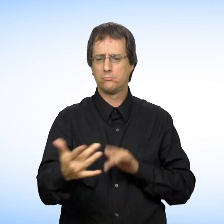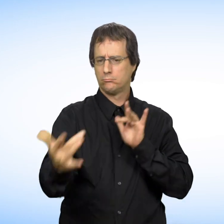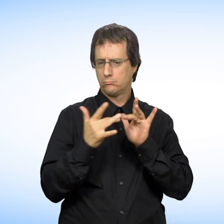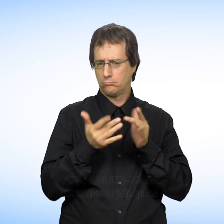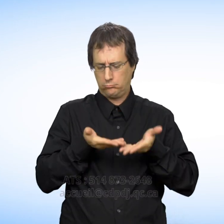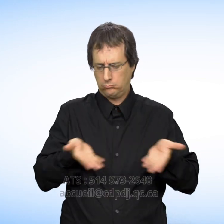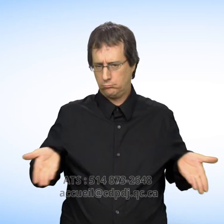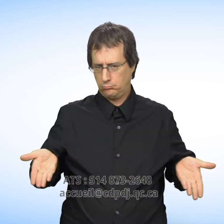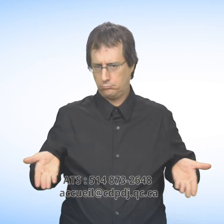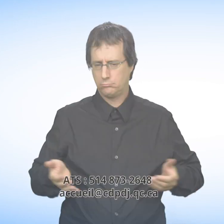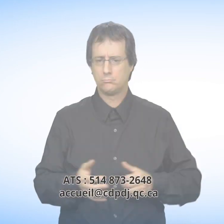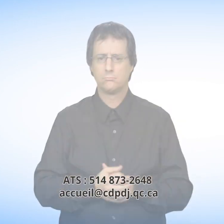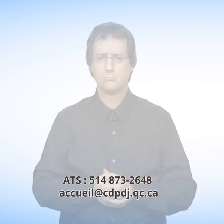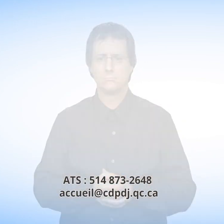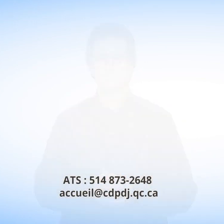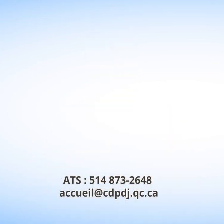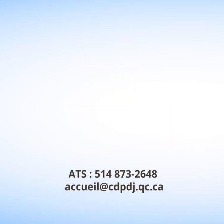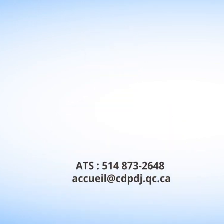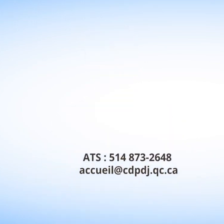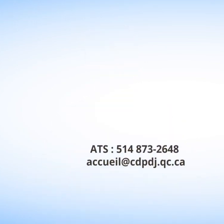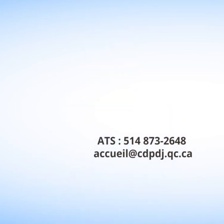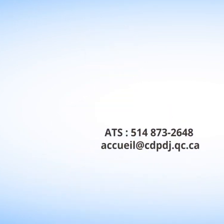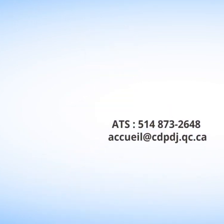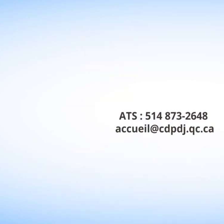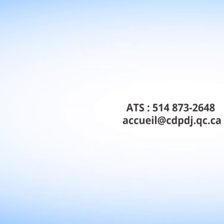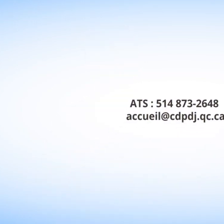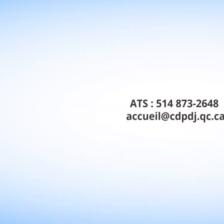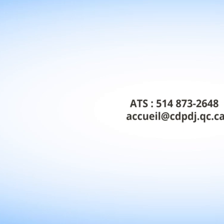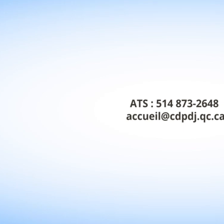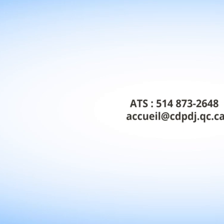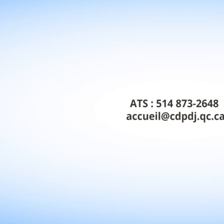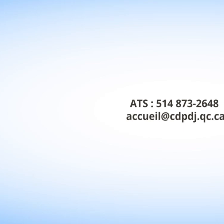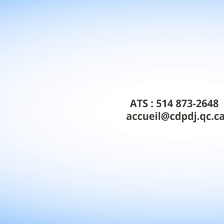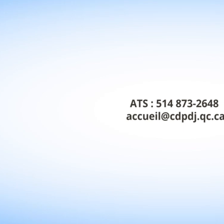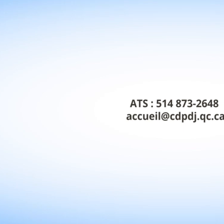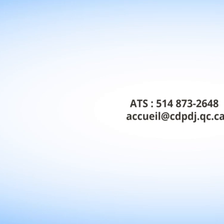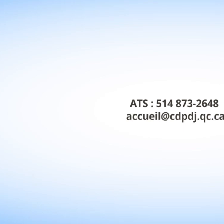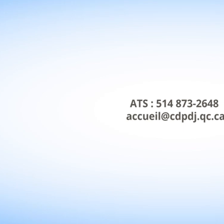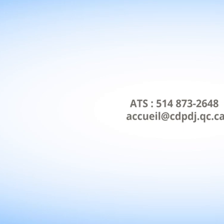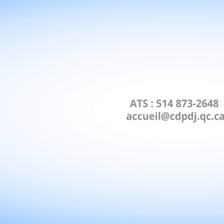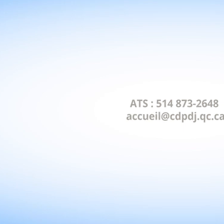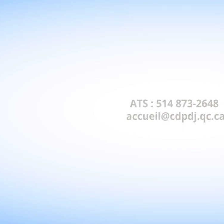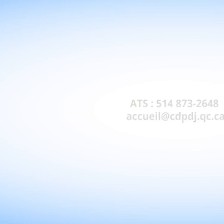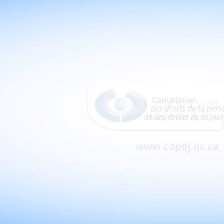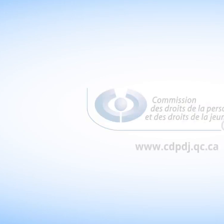514 873 2648 ou par courriel à accueil à commercial cdpdj.qc.ca